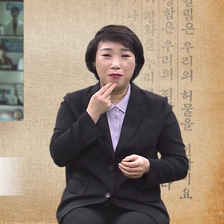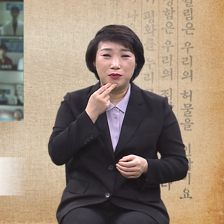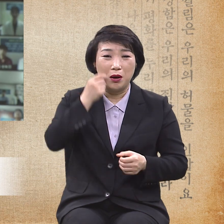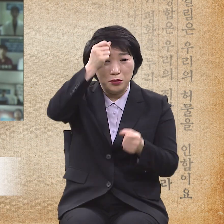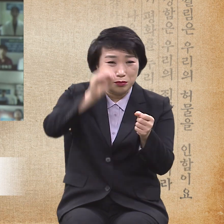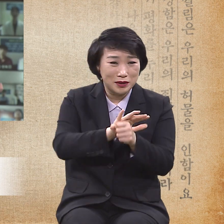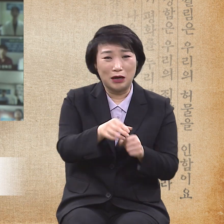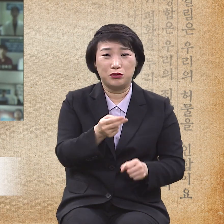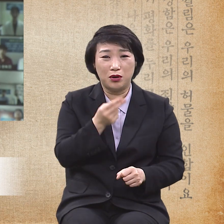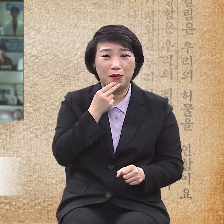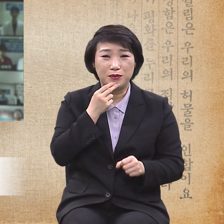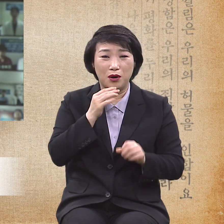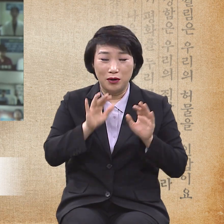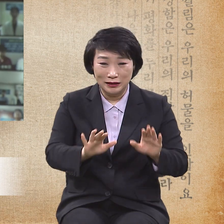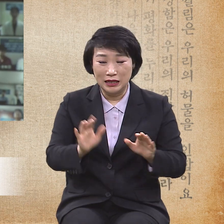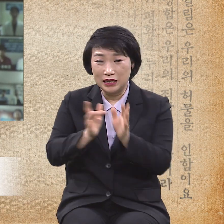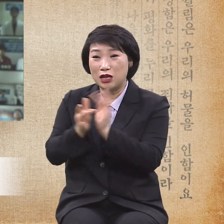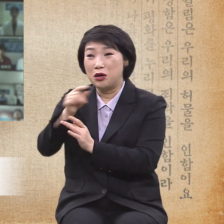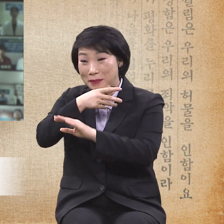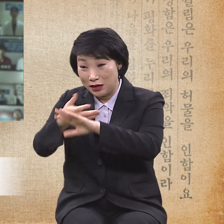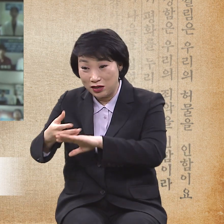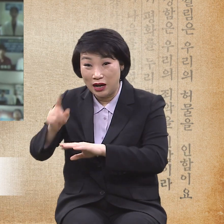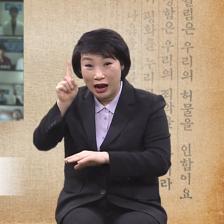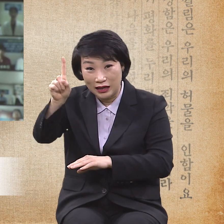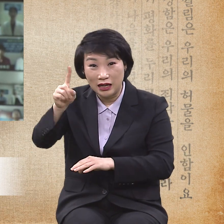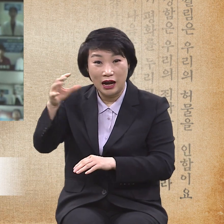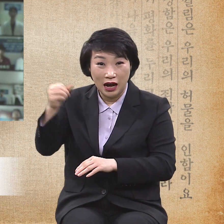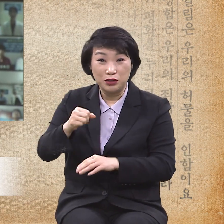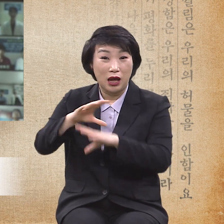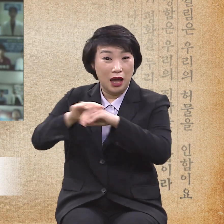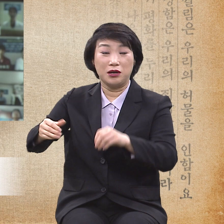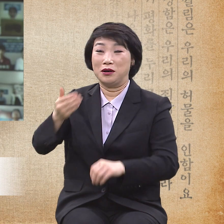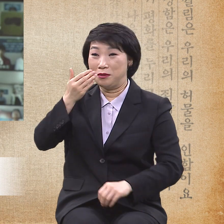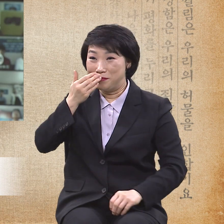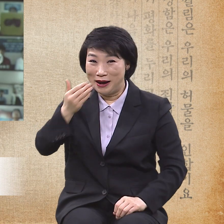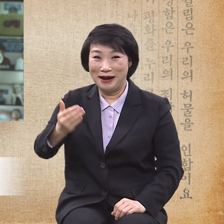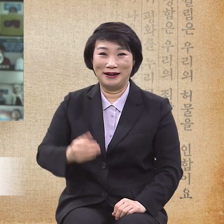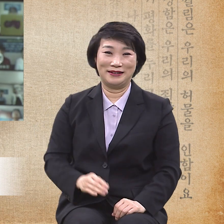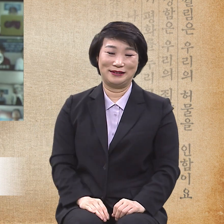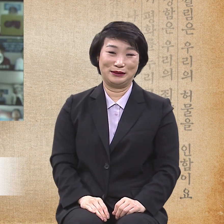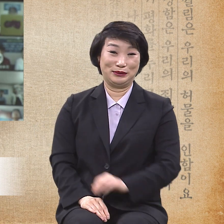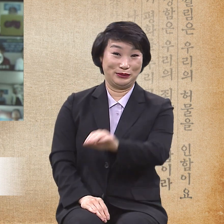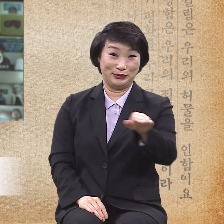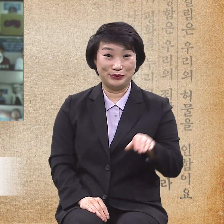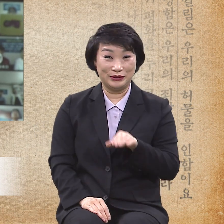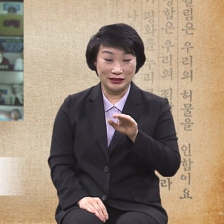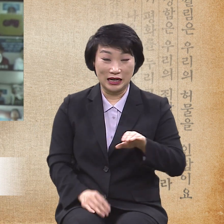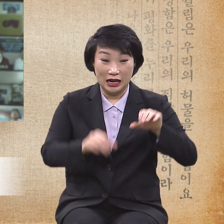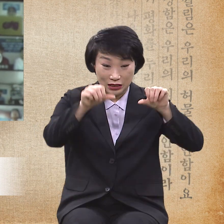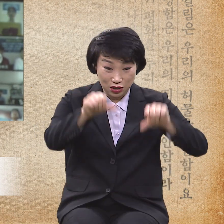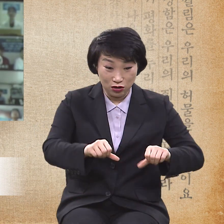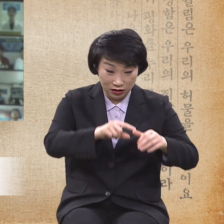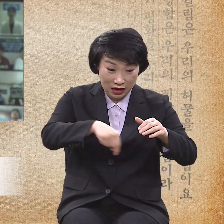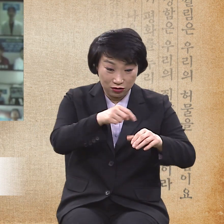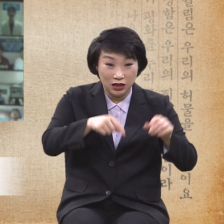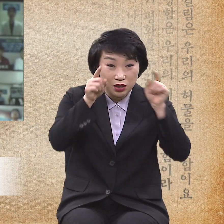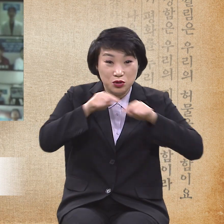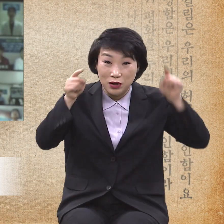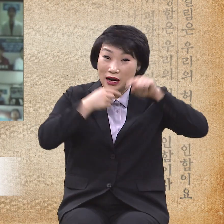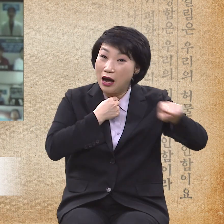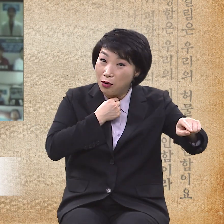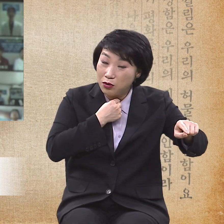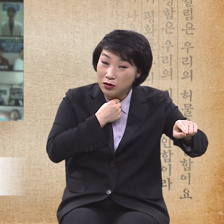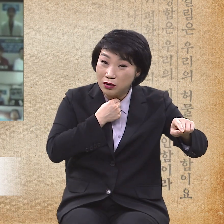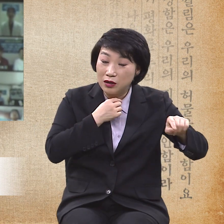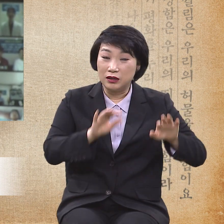없으나 예수가 알리신 피로만 가능한 일. 우리는 저주 속에서 지옥 갈 내